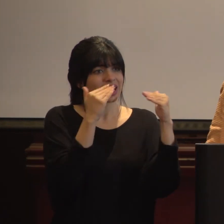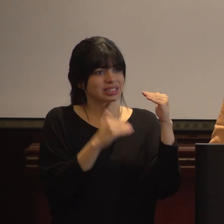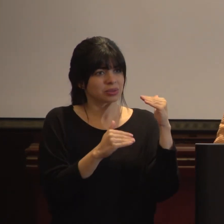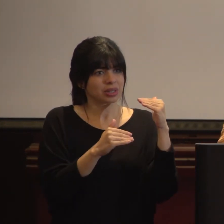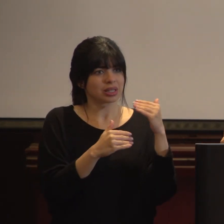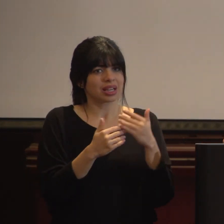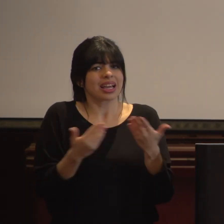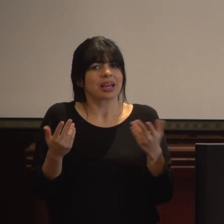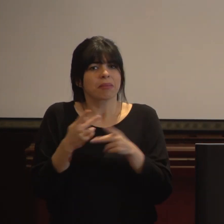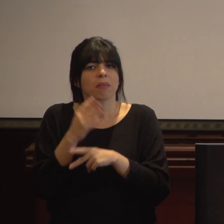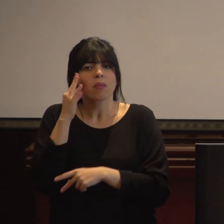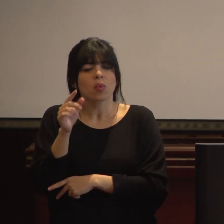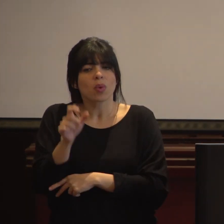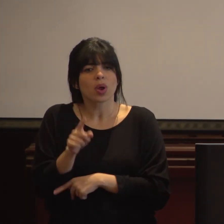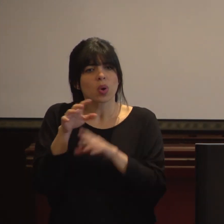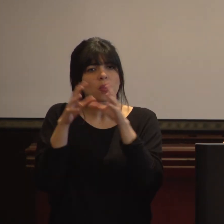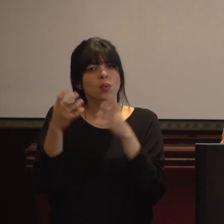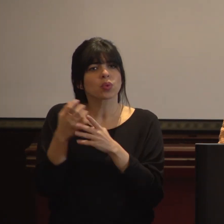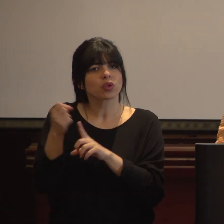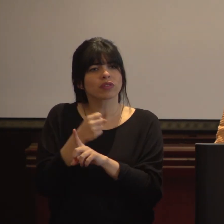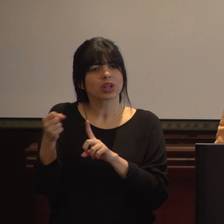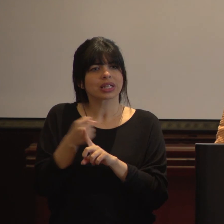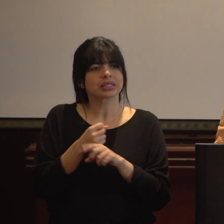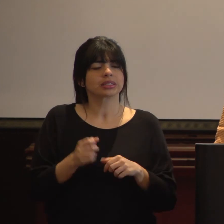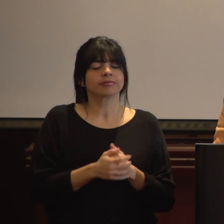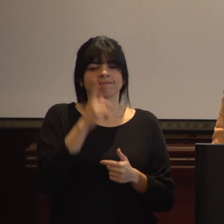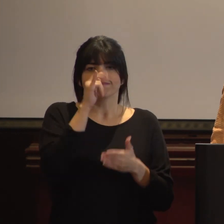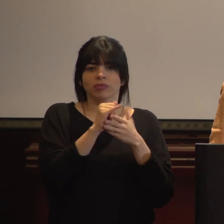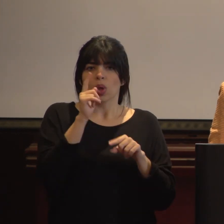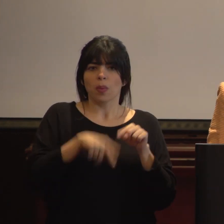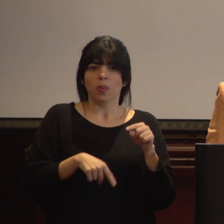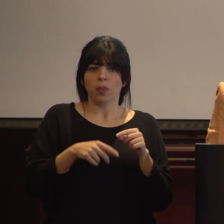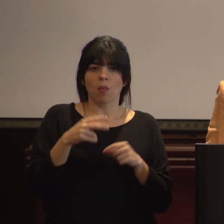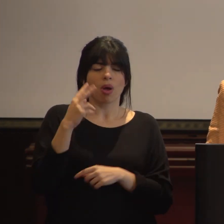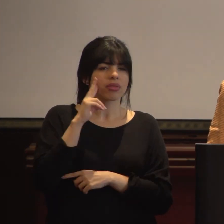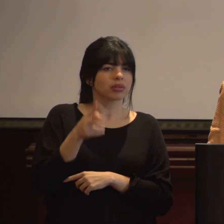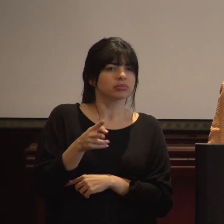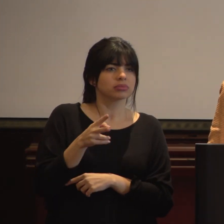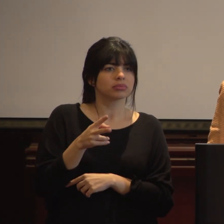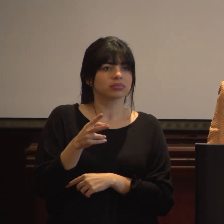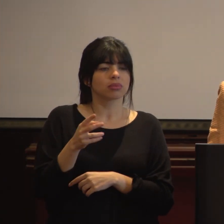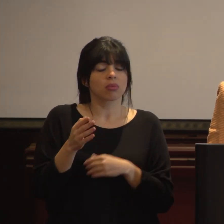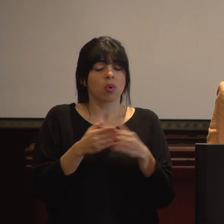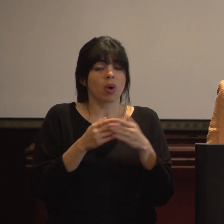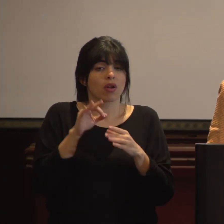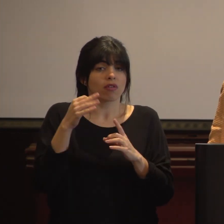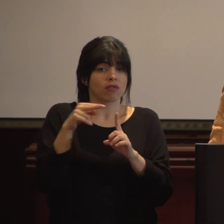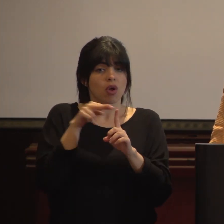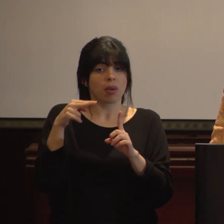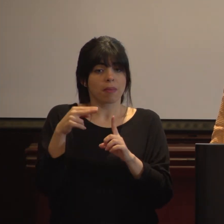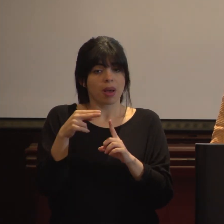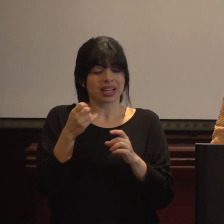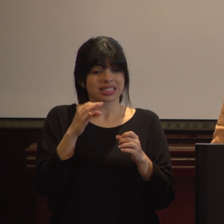qué tal las mujeres que viven en un mundo de violencia por eso no podemos perder de vista por donde sea que se mire que el